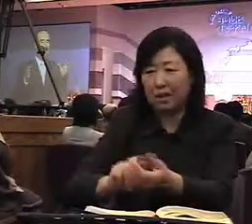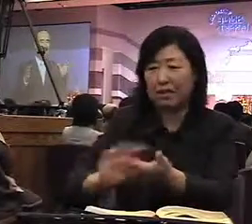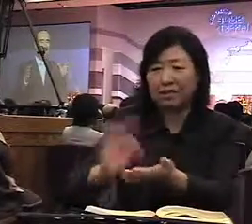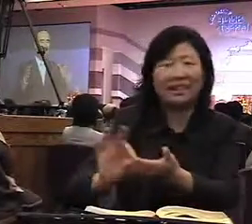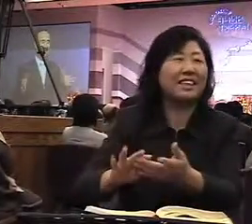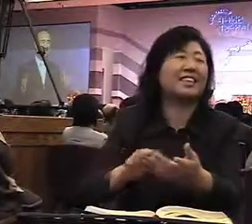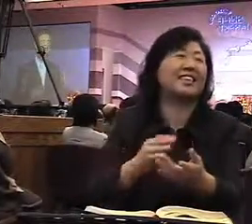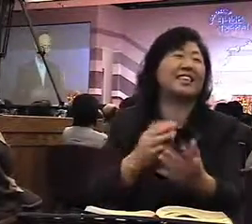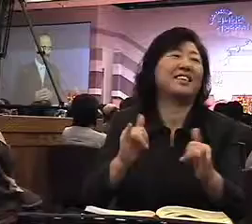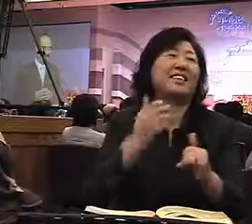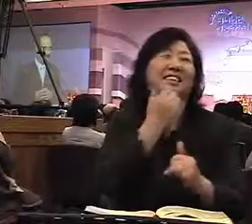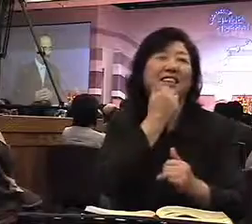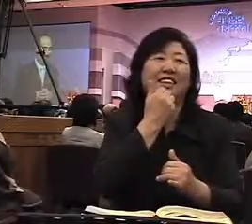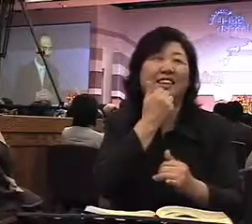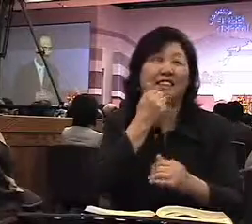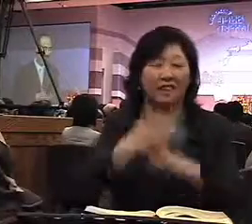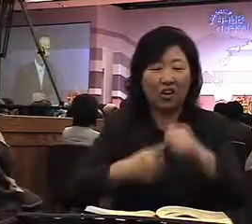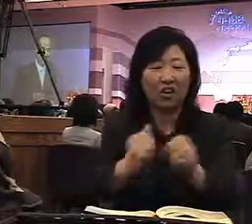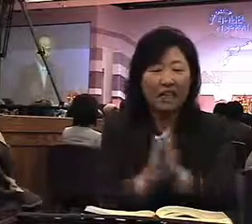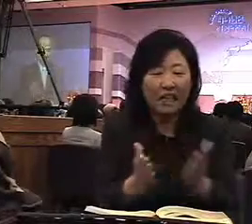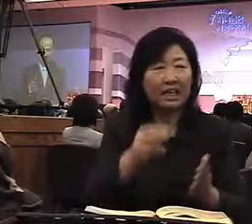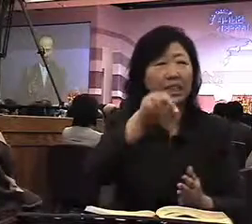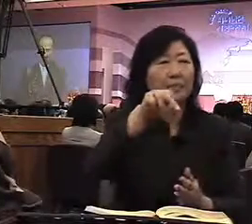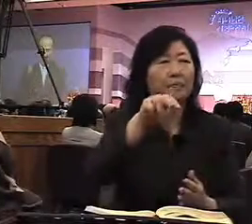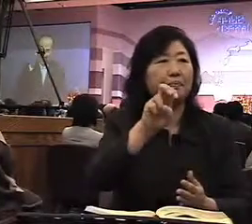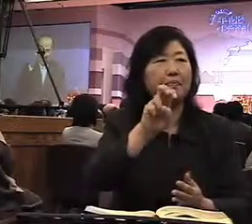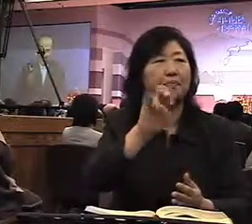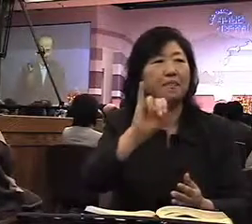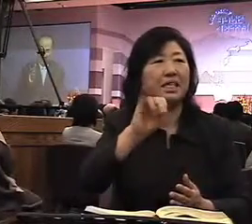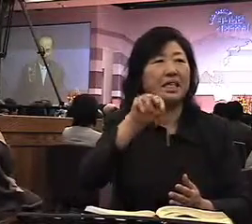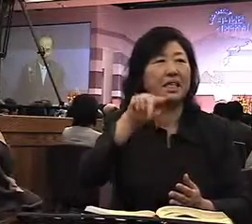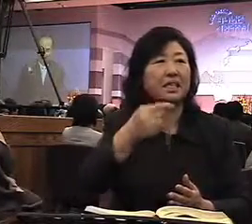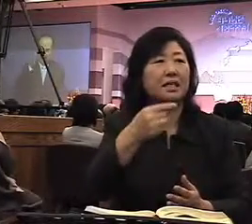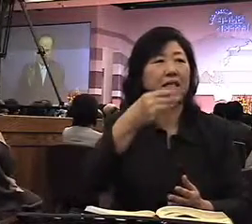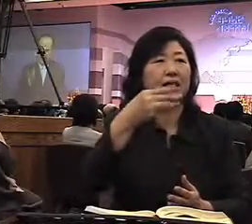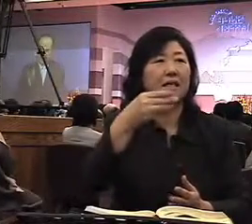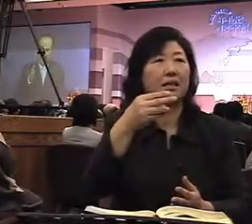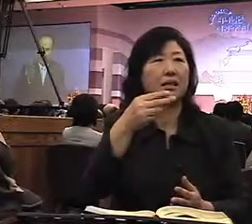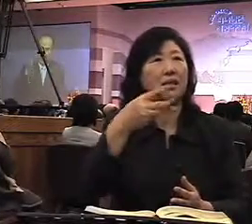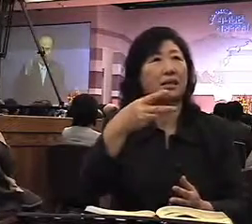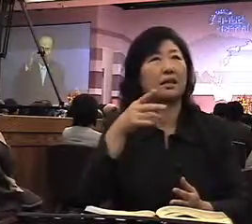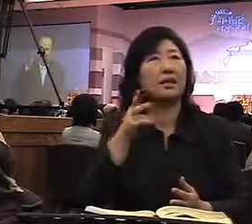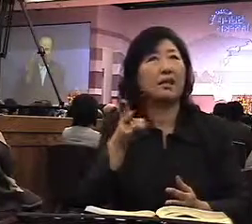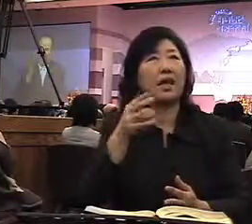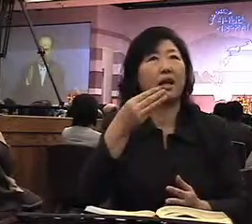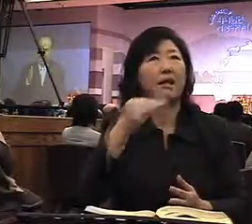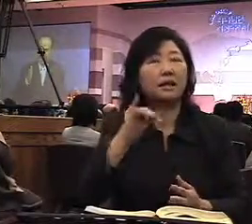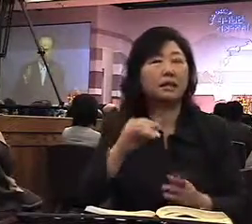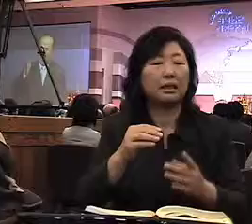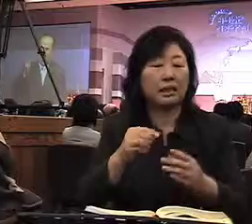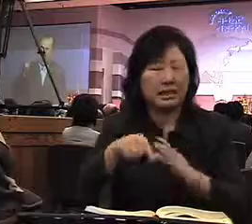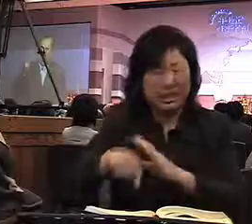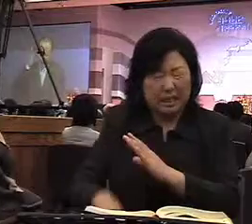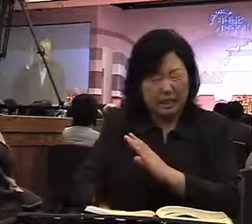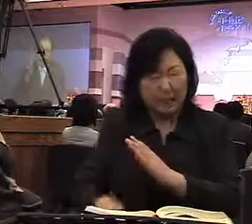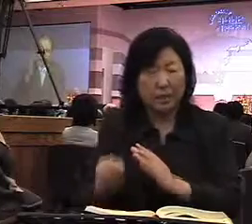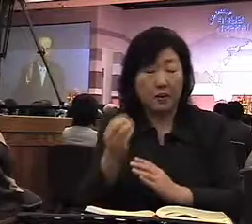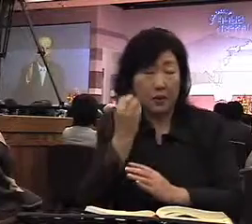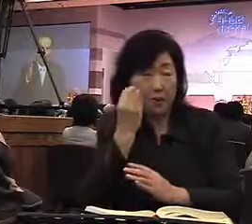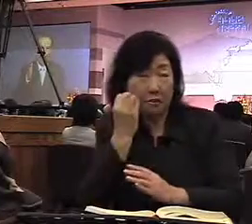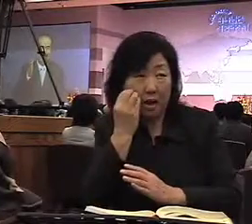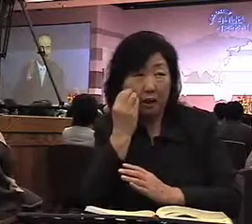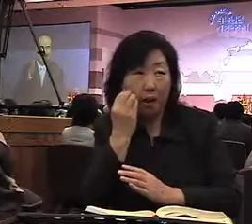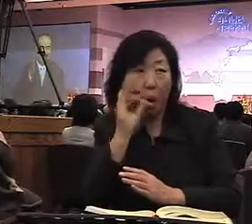성경이 말하는 미스터리는 그런 미스터리가 아닙니다. 이 미스터리는요, 깊고 신비하고 오묘하고